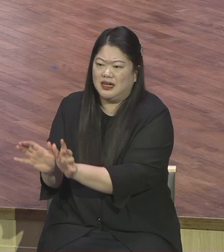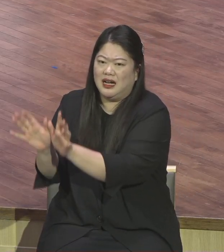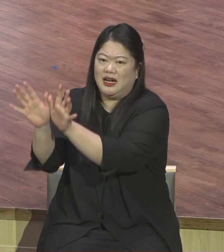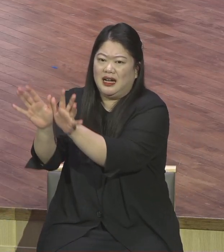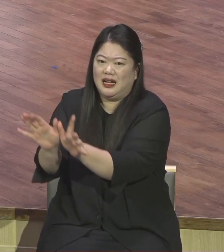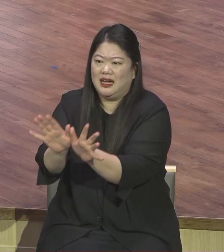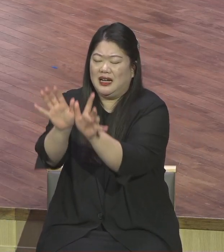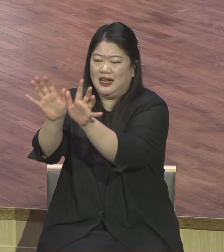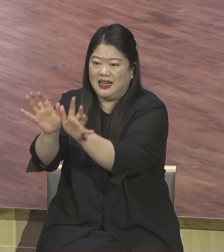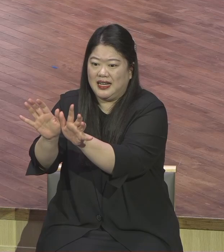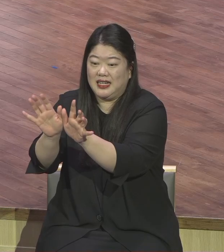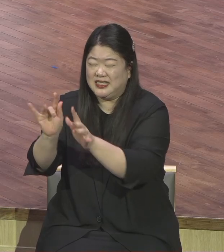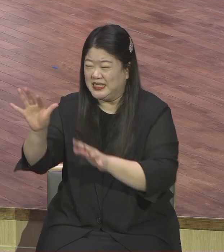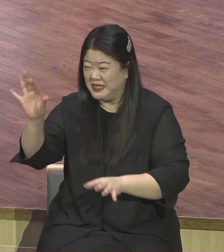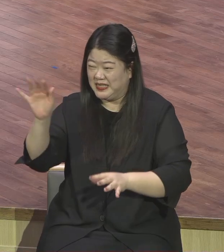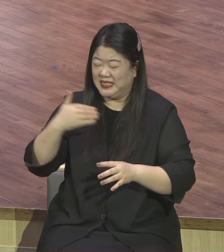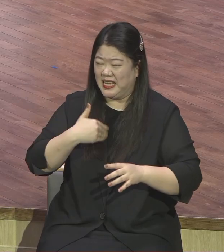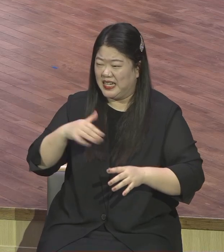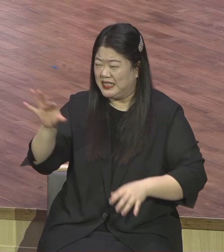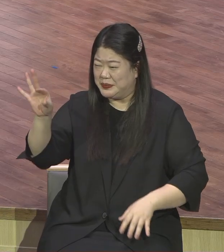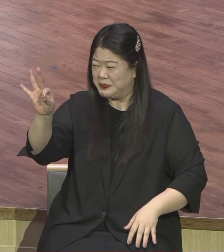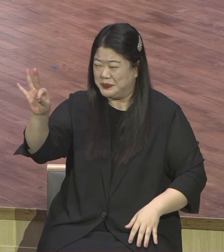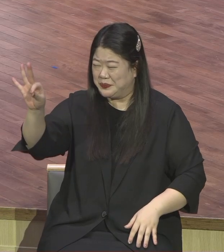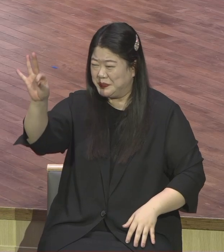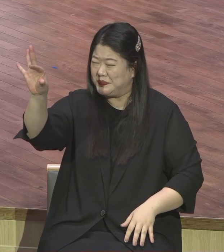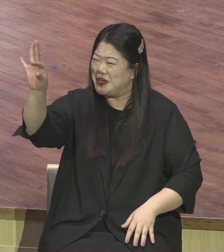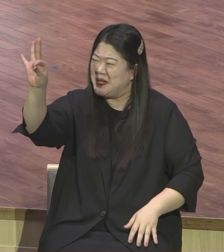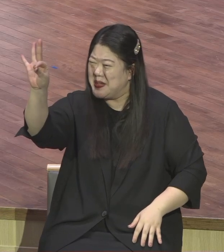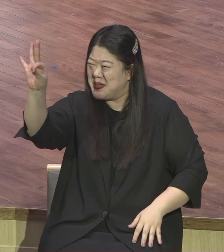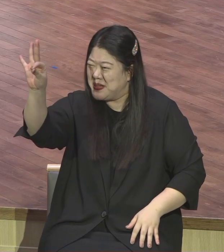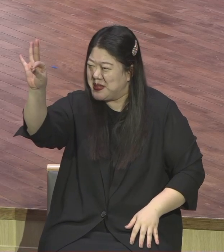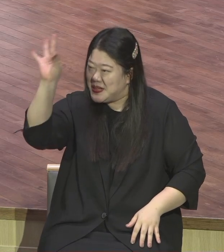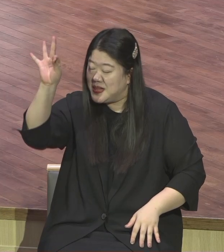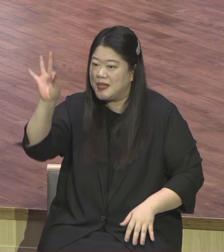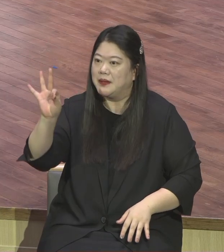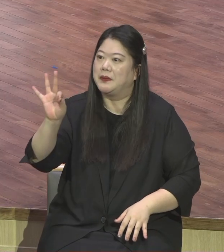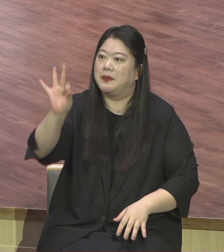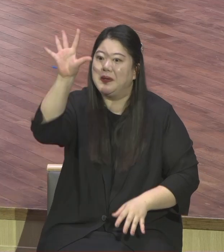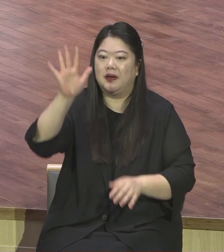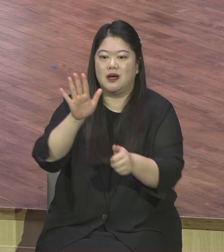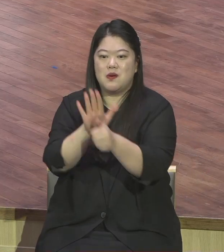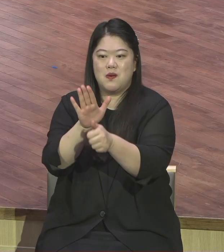날라간 줄 알았던 나비가 천사가 돼서 돌아왔어.